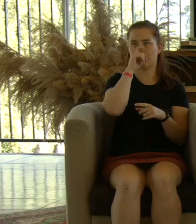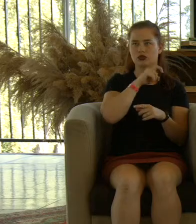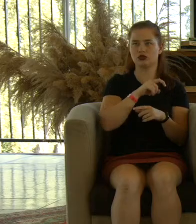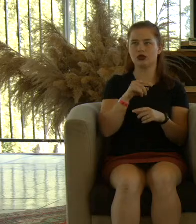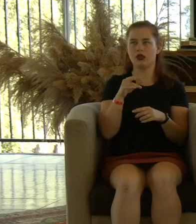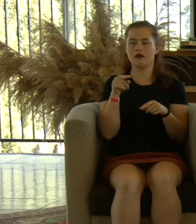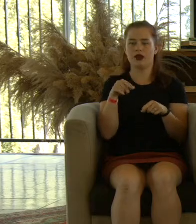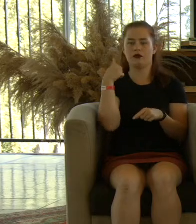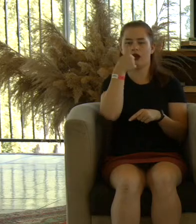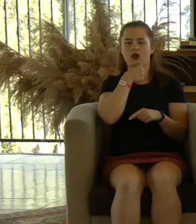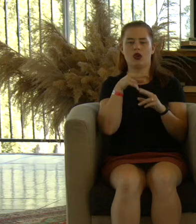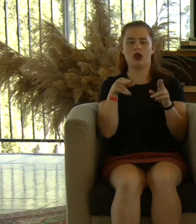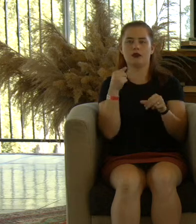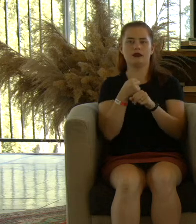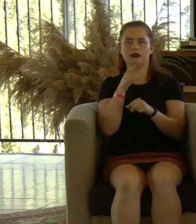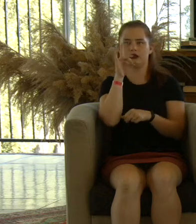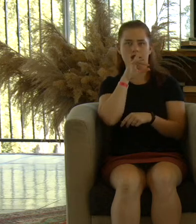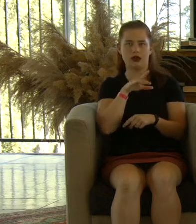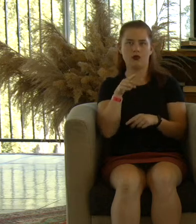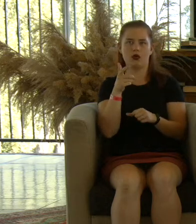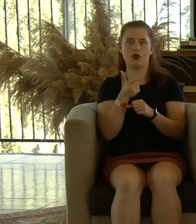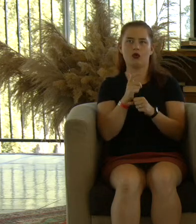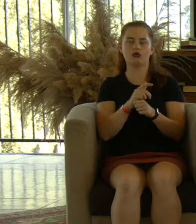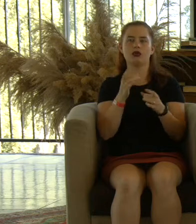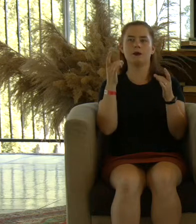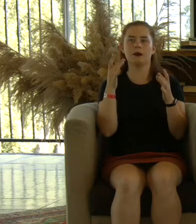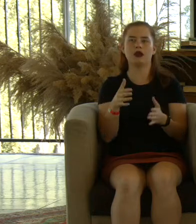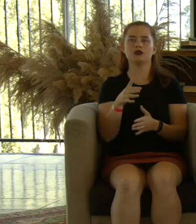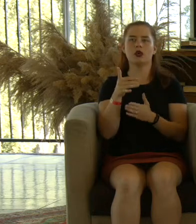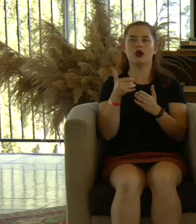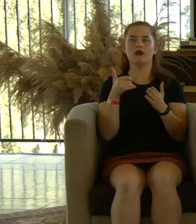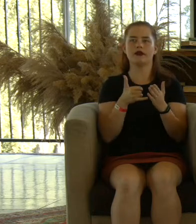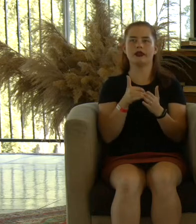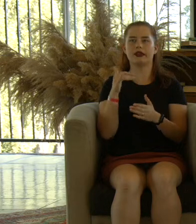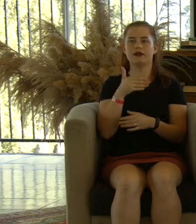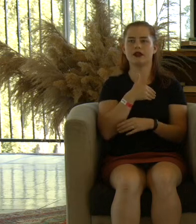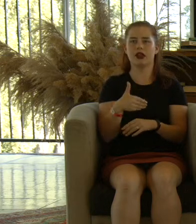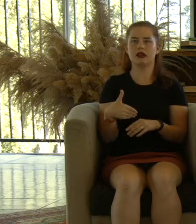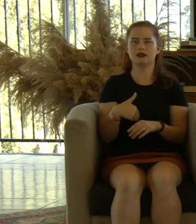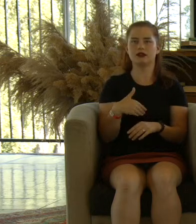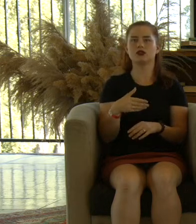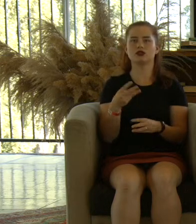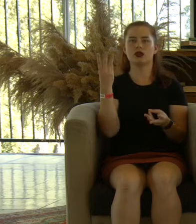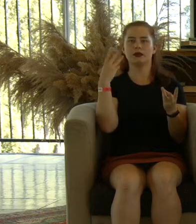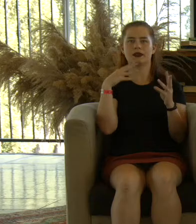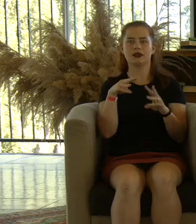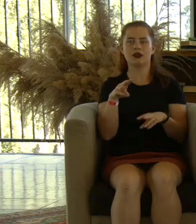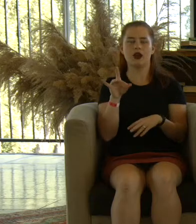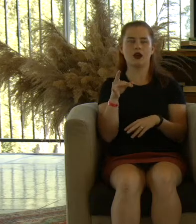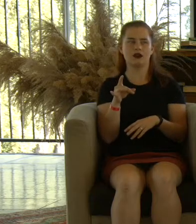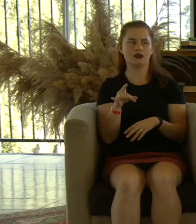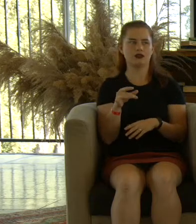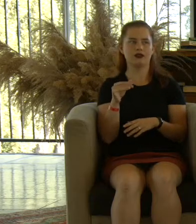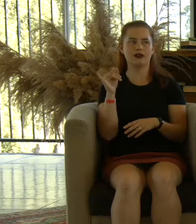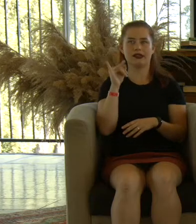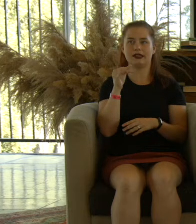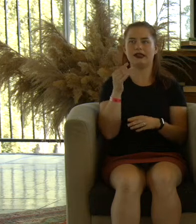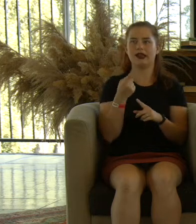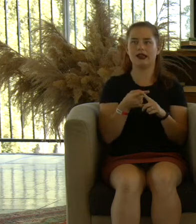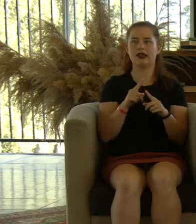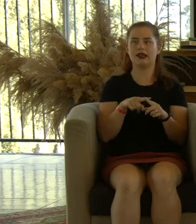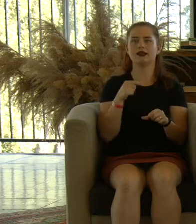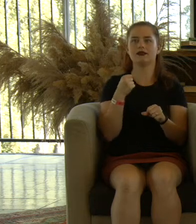вино, оно очень базовое, совершенно простое и абсолютно в классическом стиле, но классическом оранжевом стиле. И стиль как раз